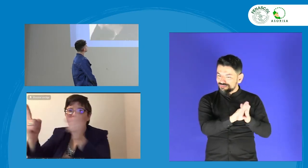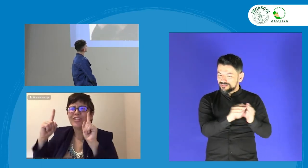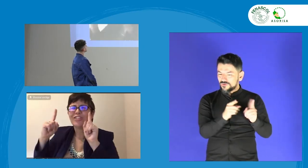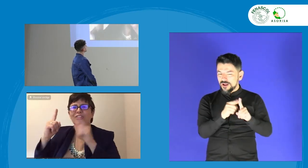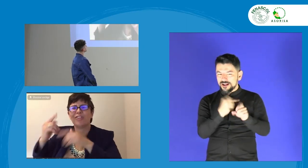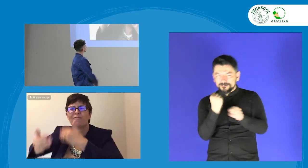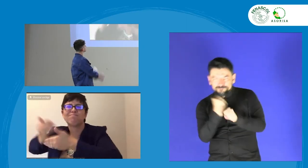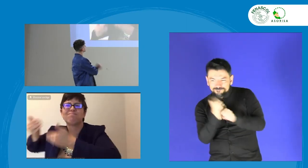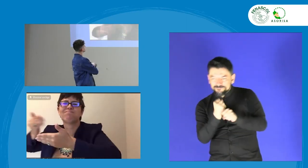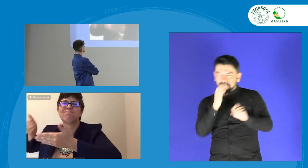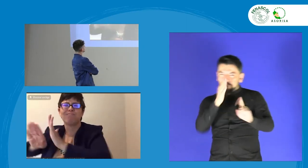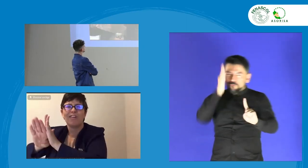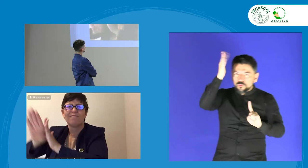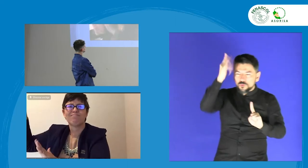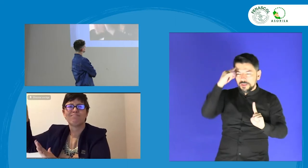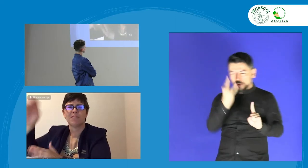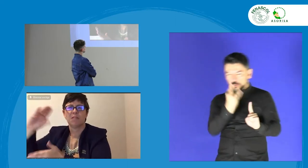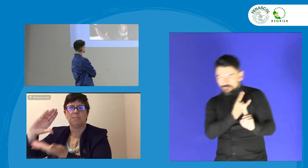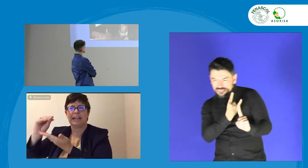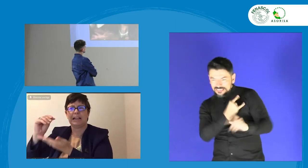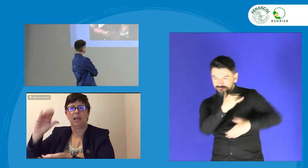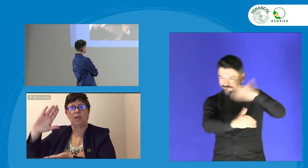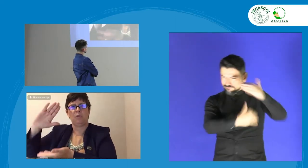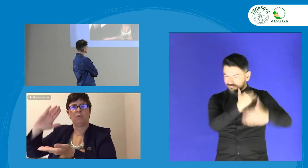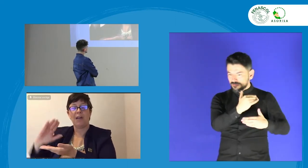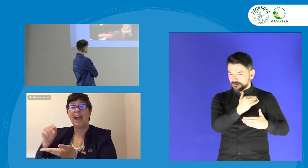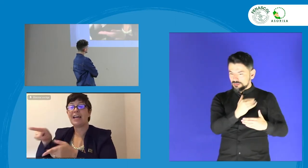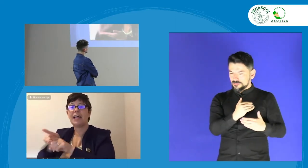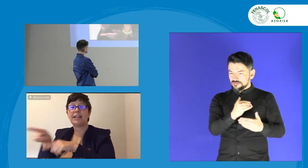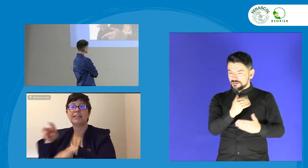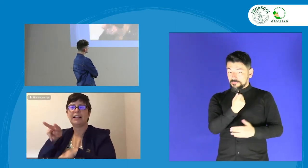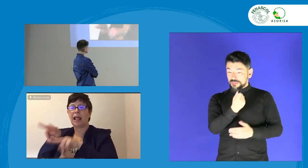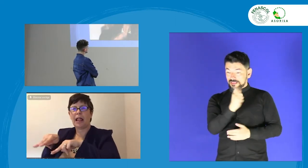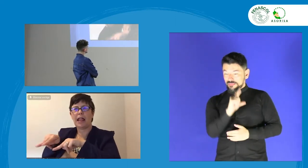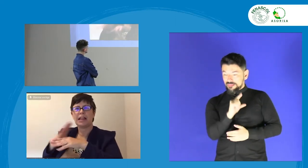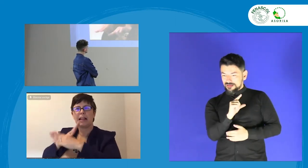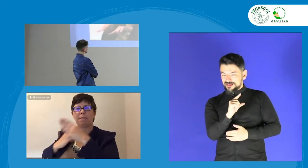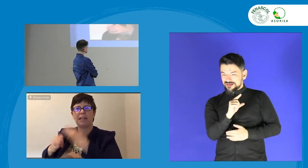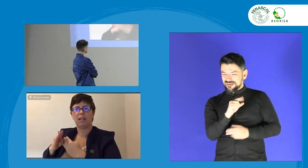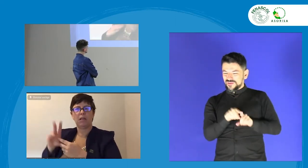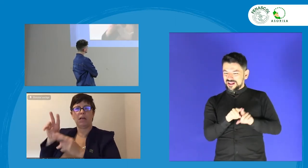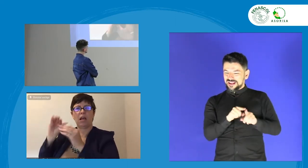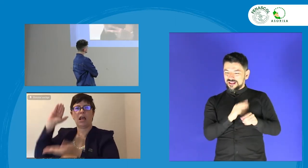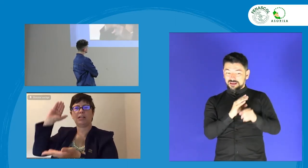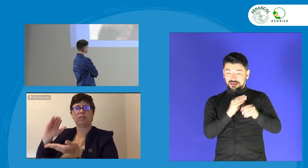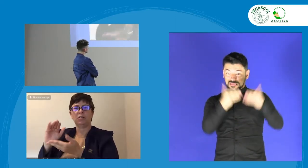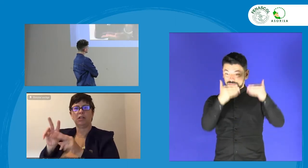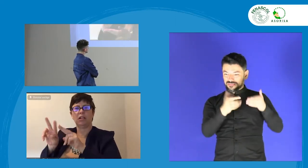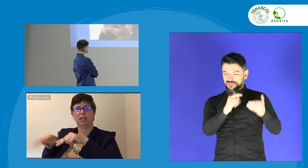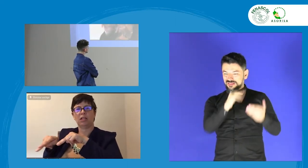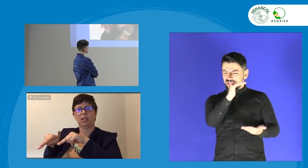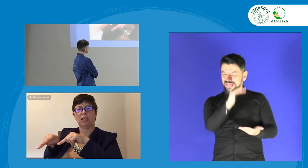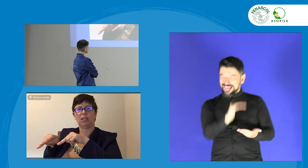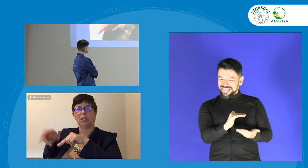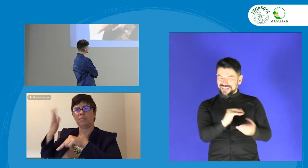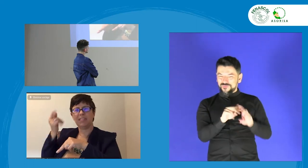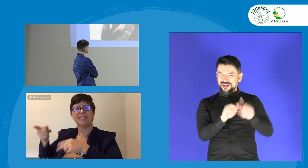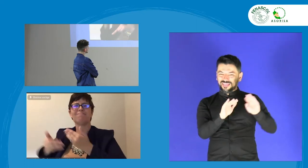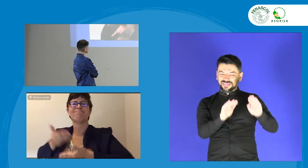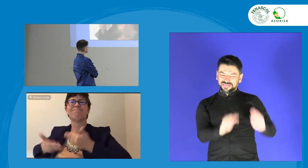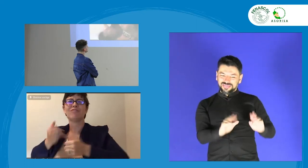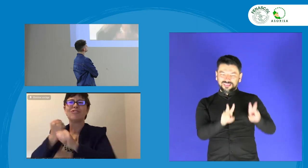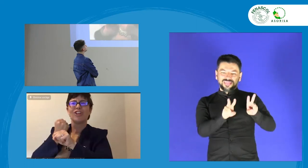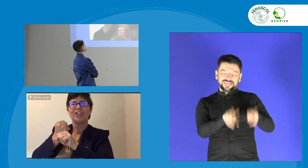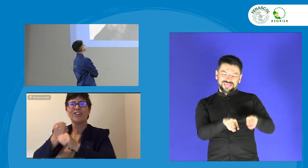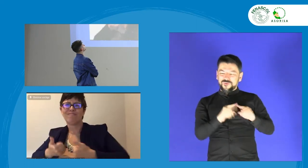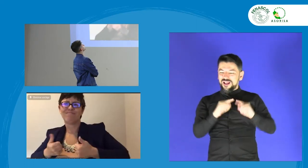un desarrollo allí diferente, un desarrollo en el que la persona sorda pues obviamente accede a la educación y que obviamente